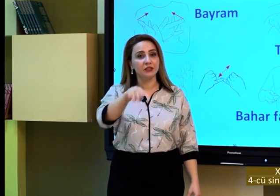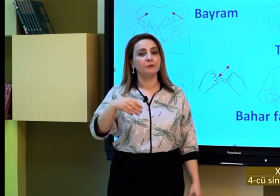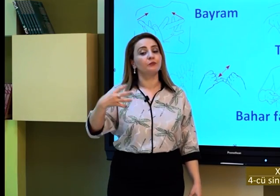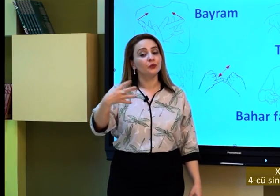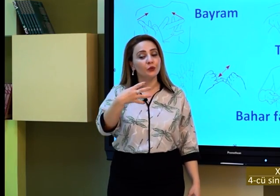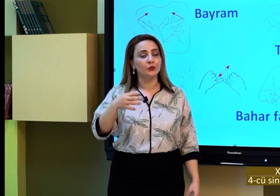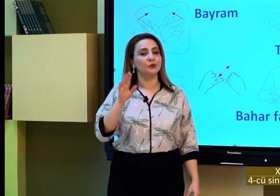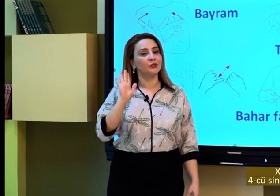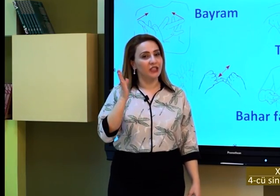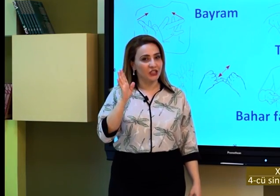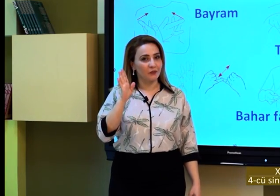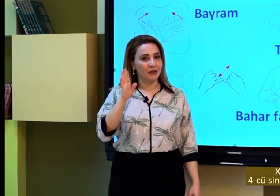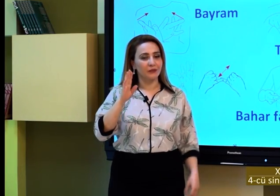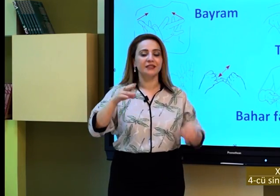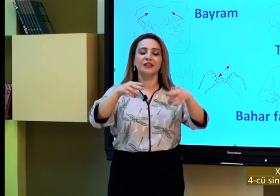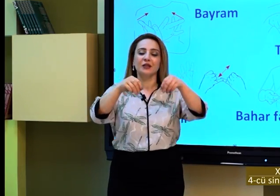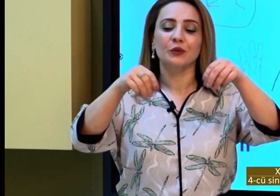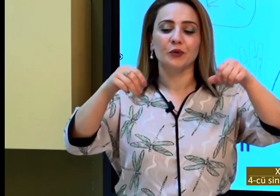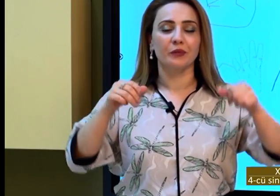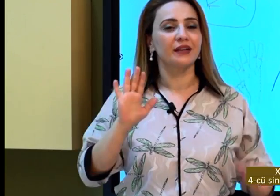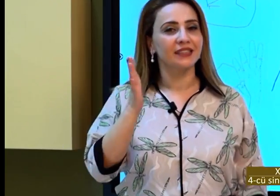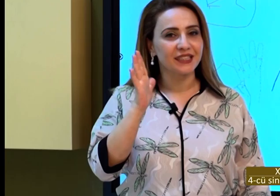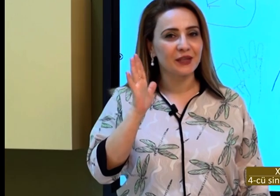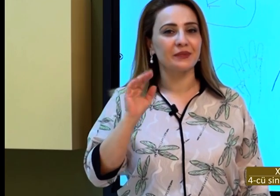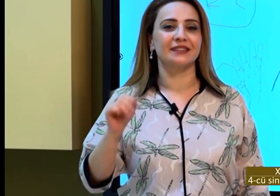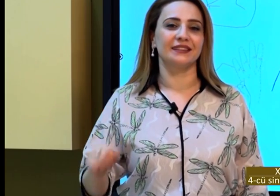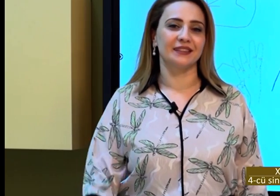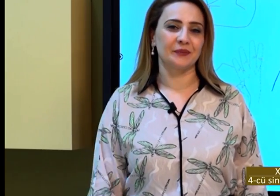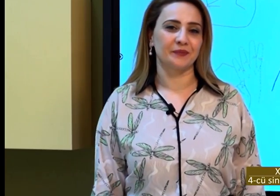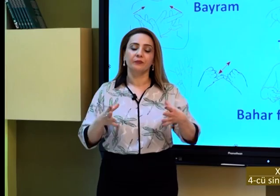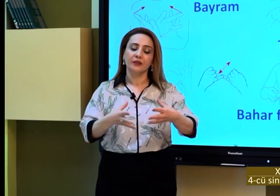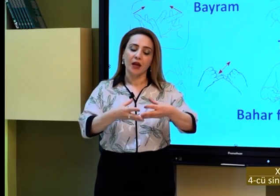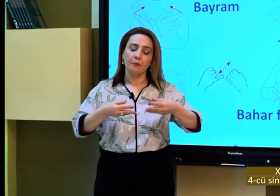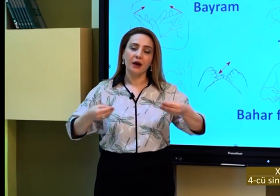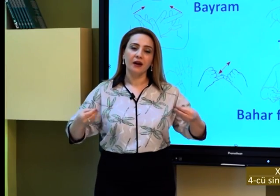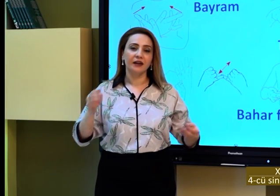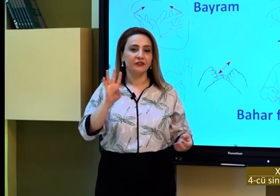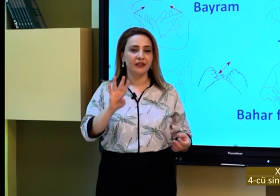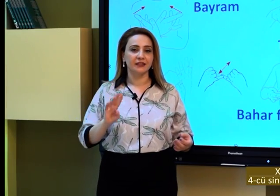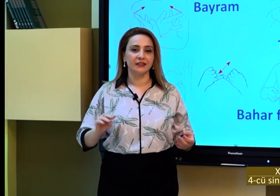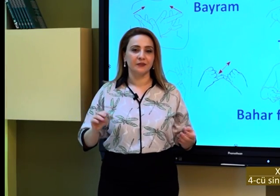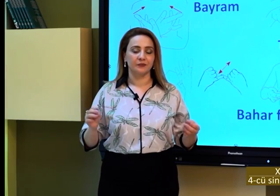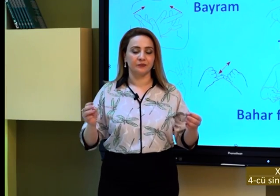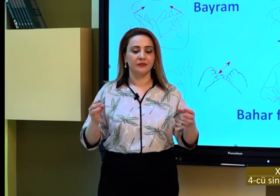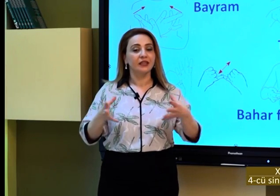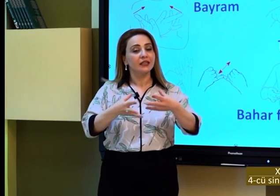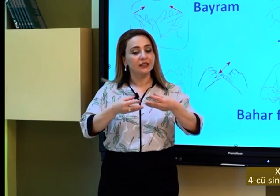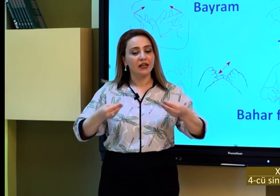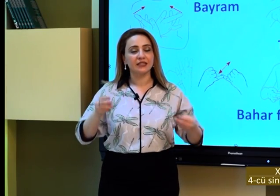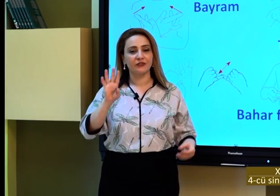Bizim dördüncü çərşənbəmiz torpaq çərşənbəsidir. Bahar fəsli, yaz